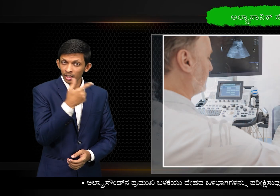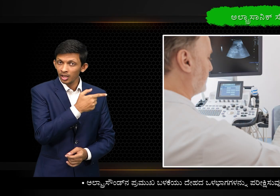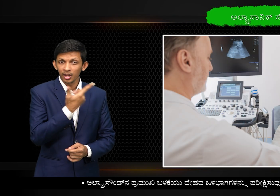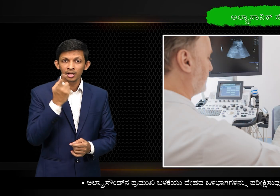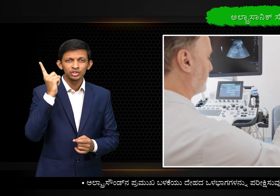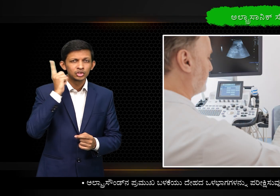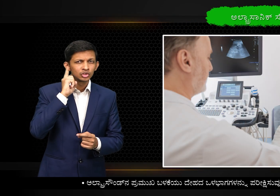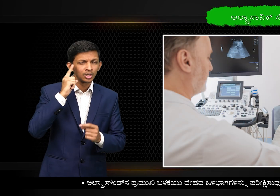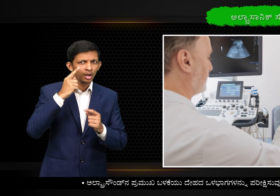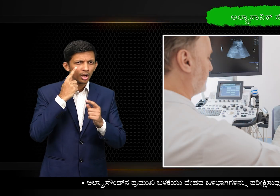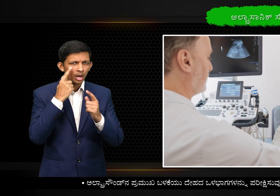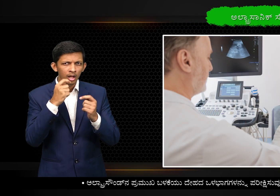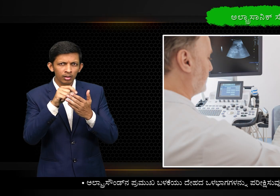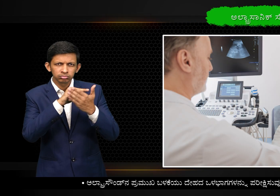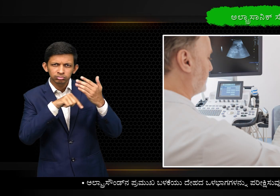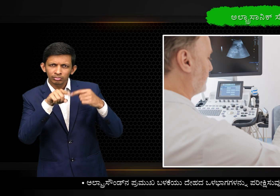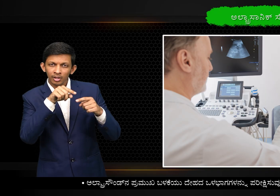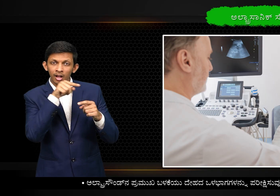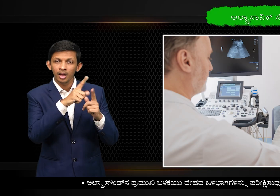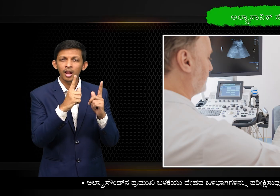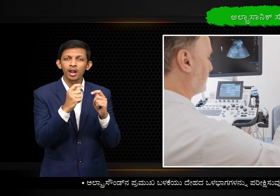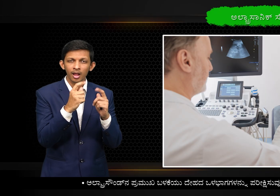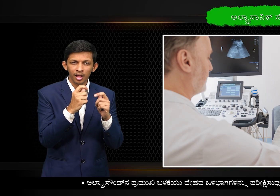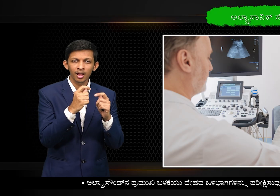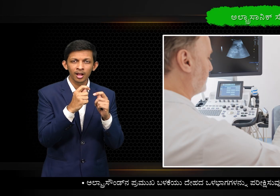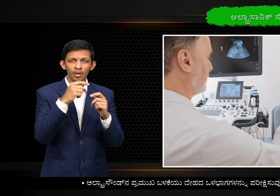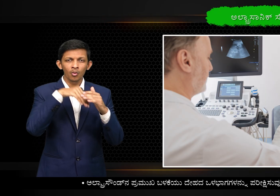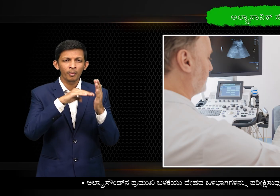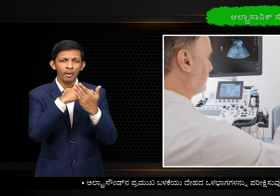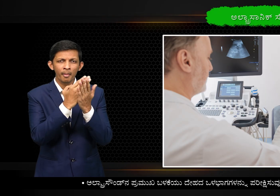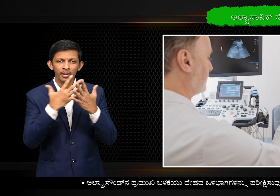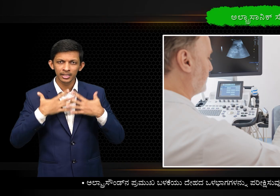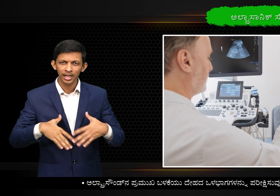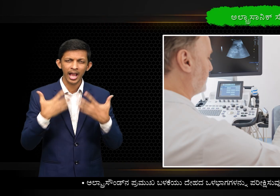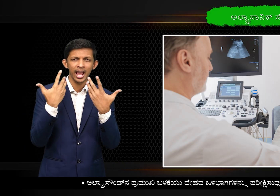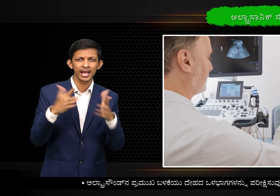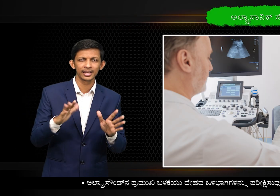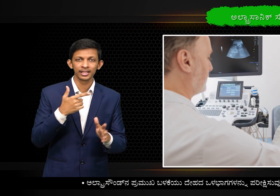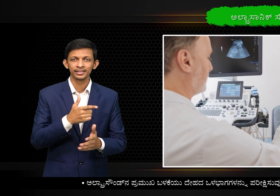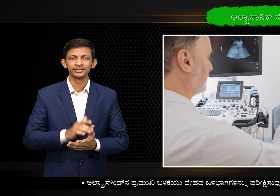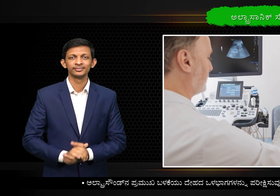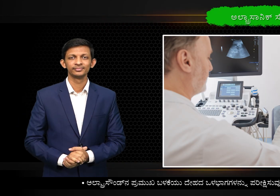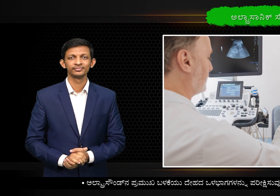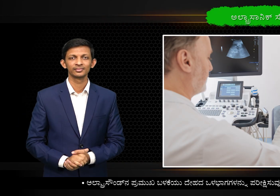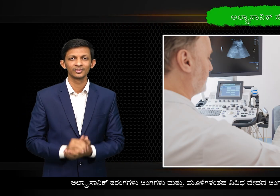ಅಲ್ಟ್ರಾಸೌಂಡ್ನ ಪ್ರಮುಖ ಬಳಕೆಯು ದೇಹದ ಒಳಭಾಗಗಳನ್ನು ಪರೀಕ್ಷಿಸುವುದಾಗಿದೆ.